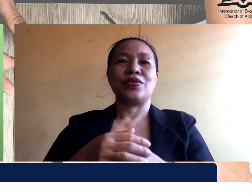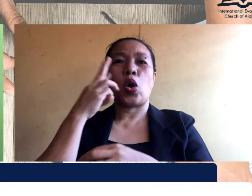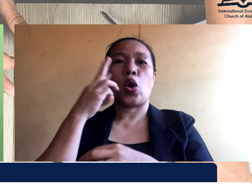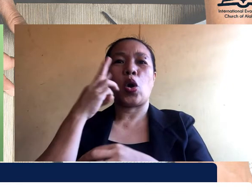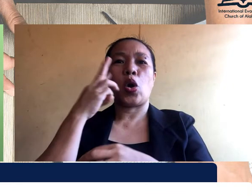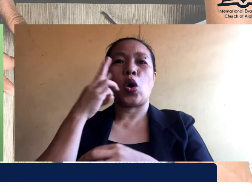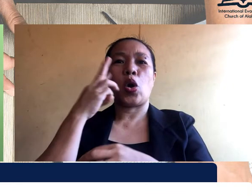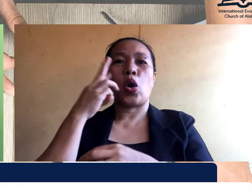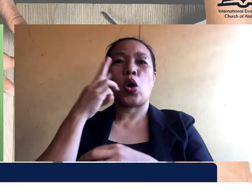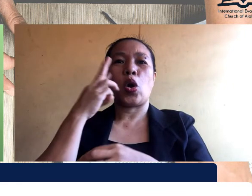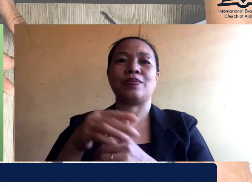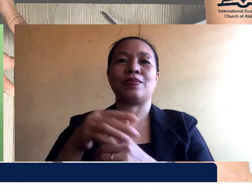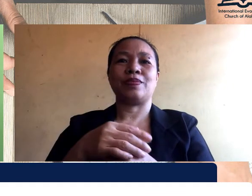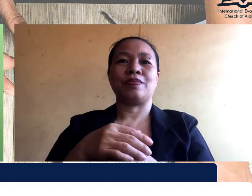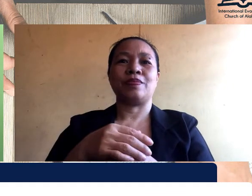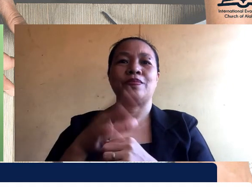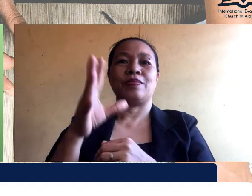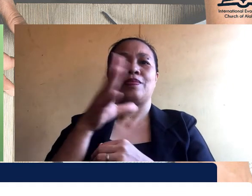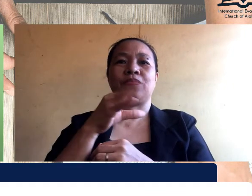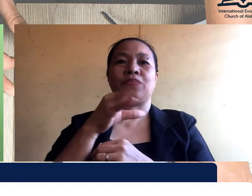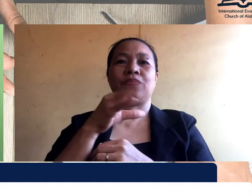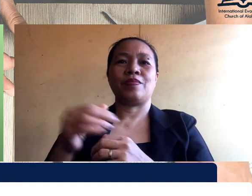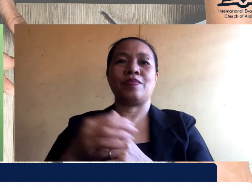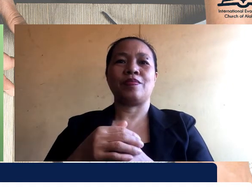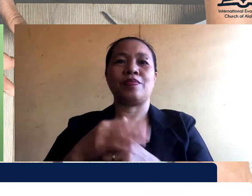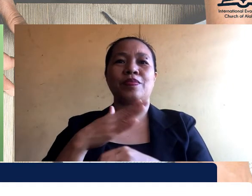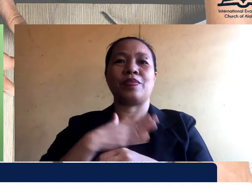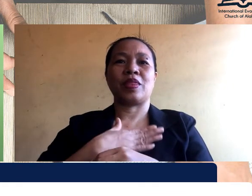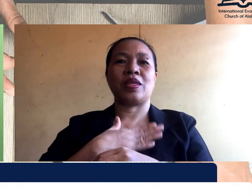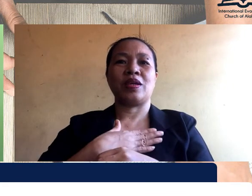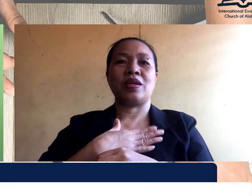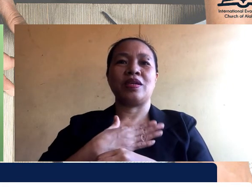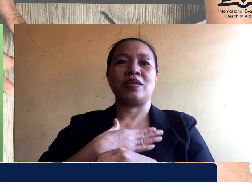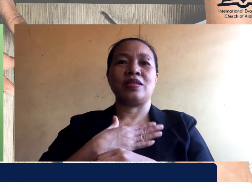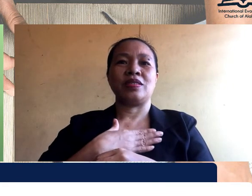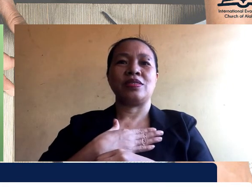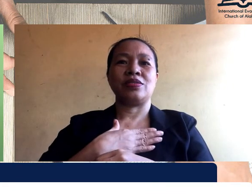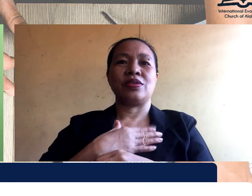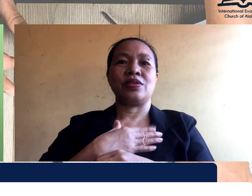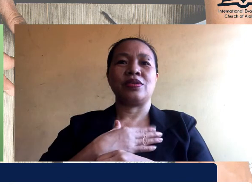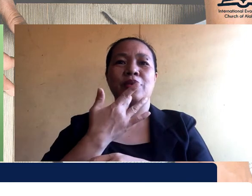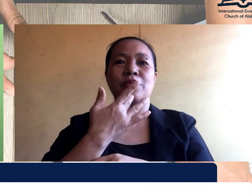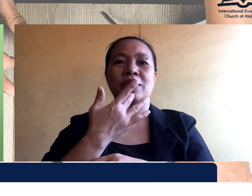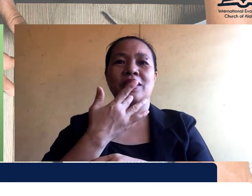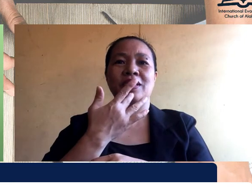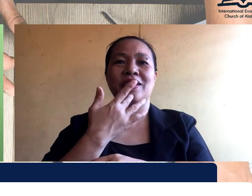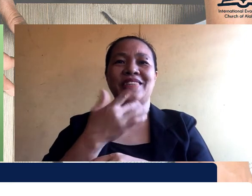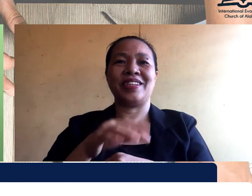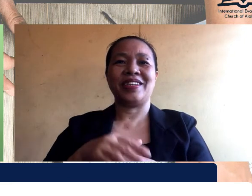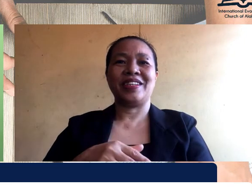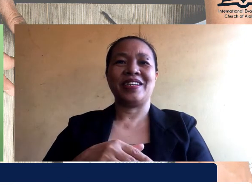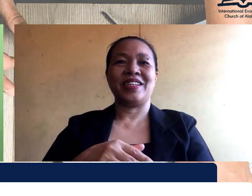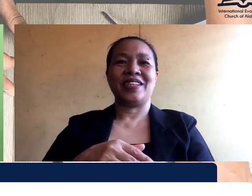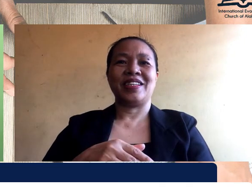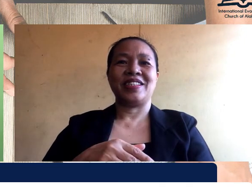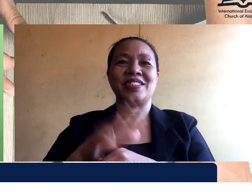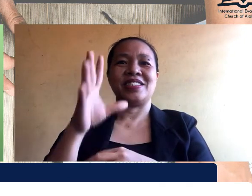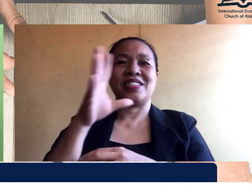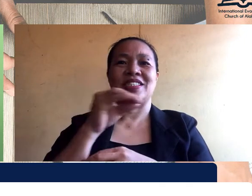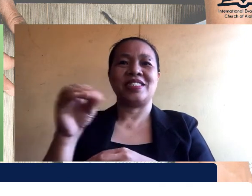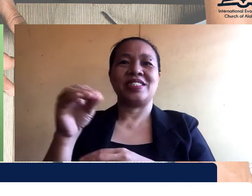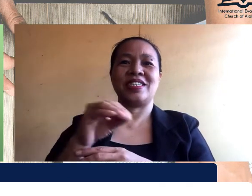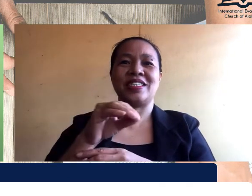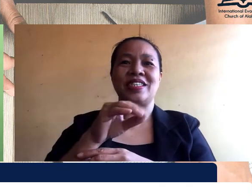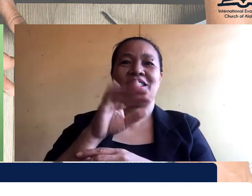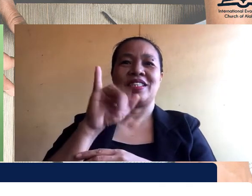pinaka-paboritong manugang si Jay De La Peña. Hello Jay! May paso ka ba? Naka-break ka ba